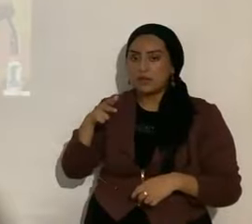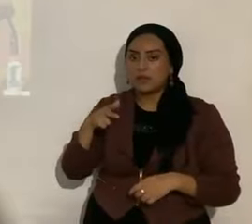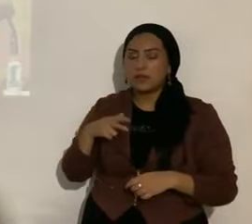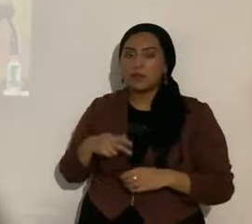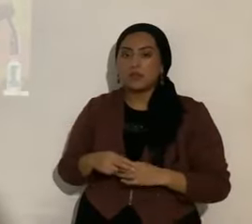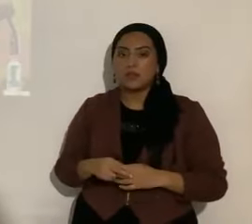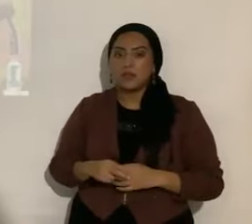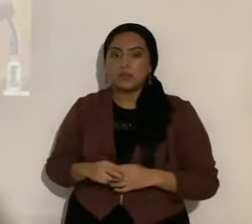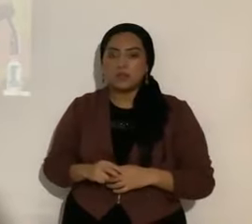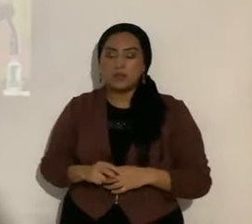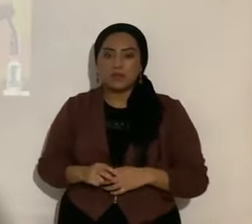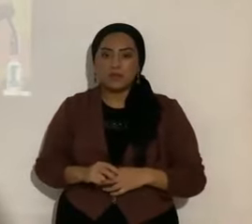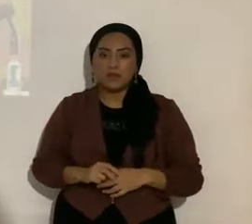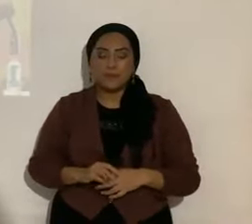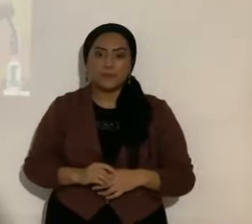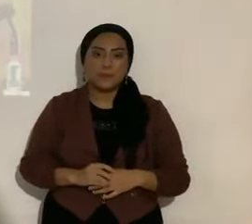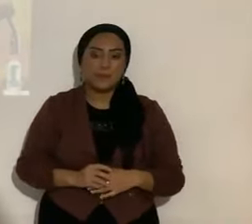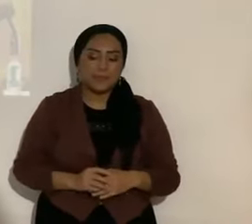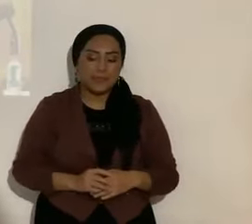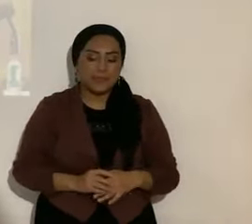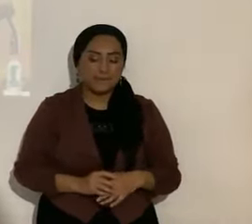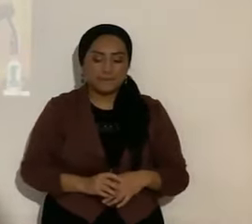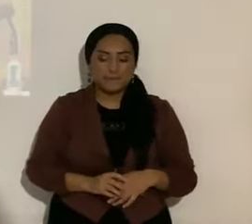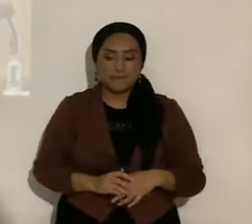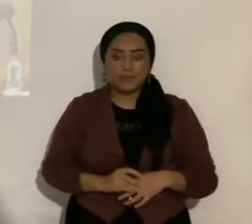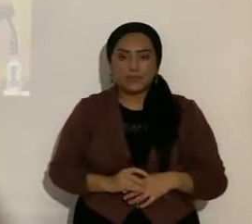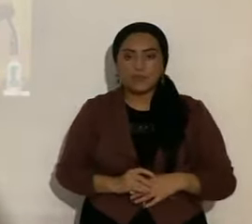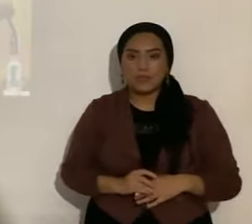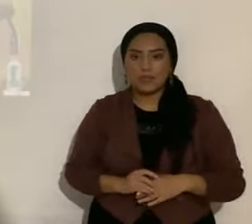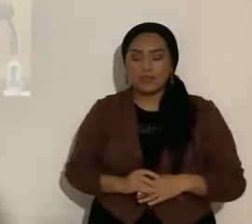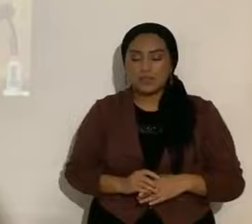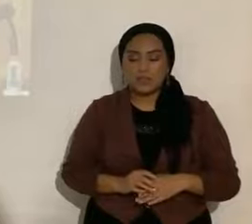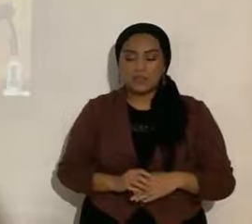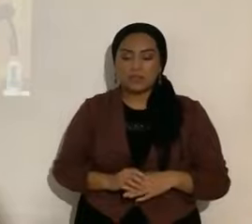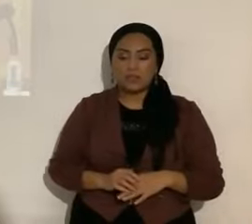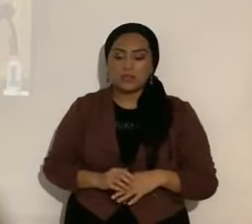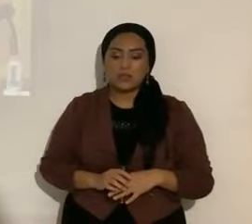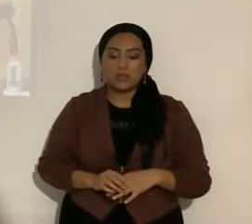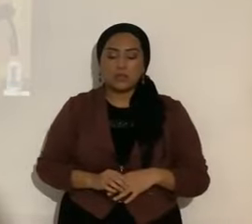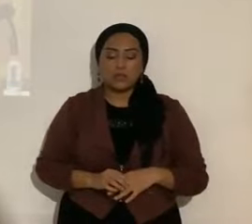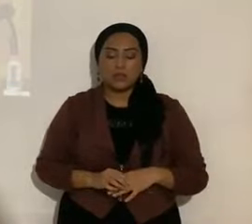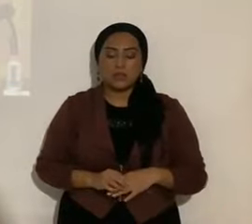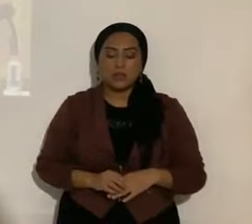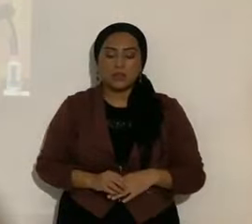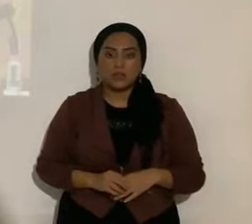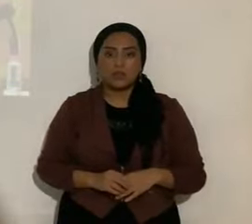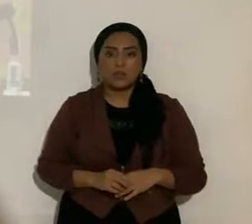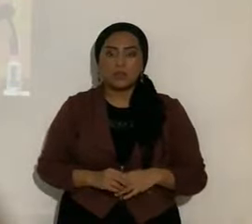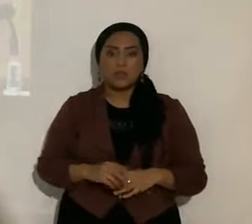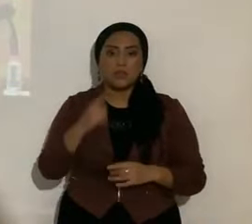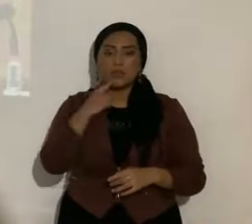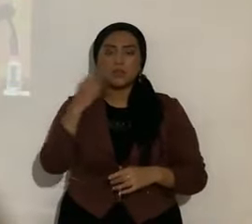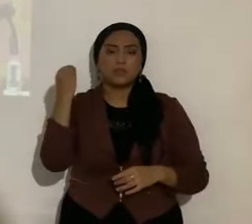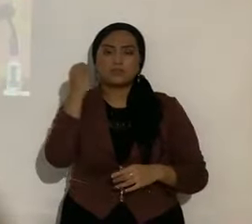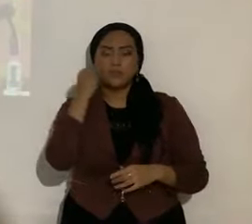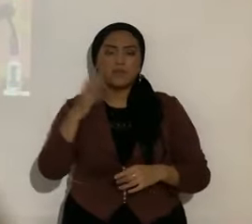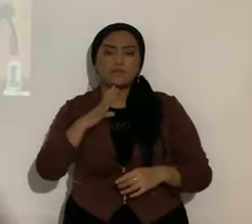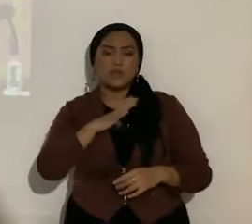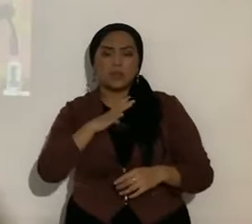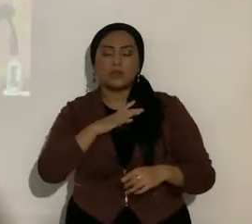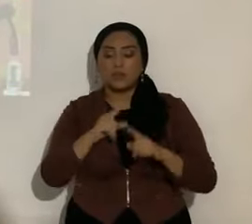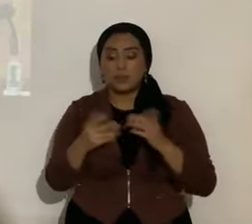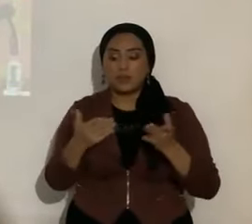¿Qué te he hecho yo? Esto está mal traducido. Lo del beso y todo está muy bien,